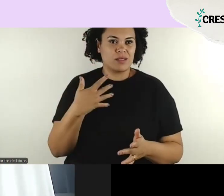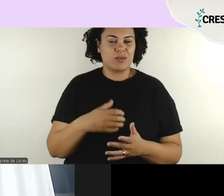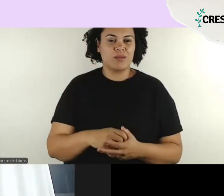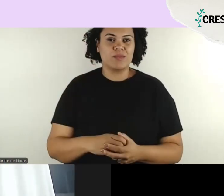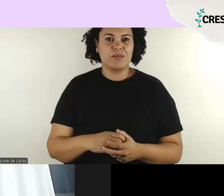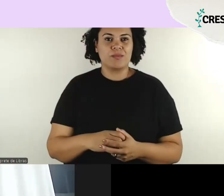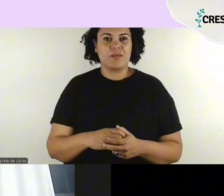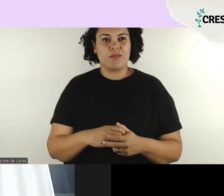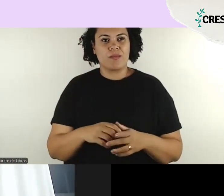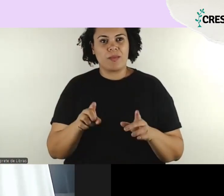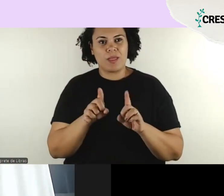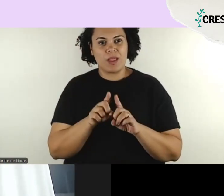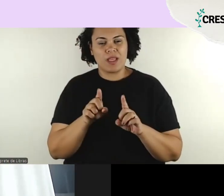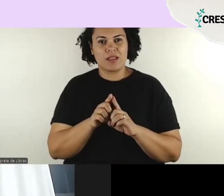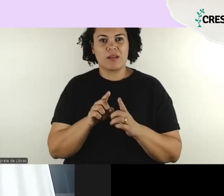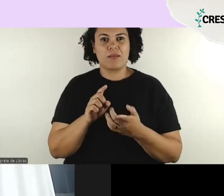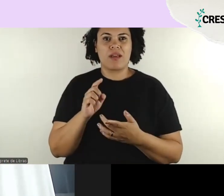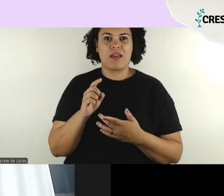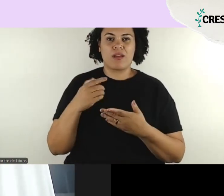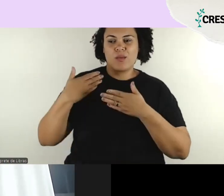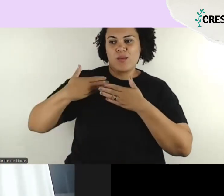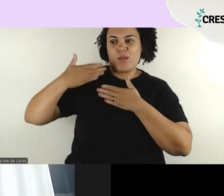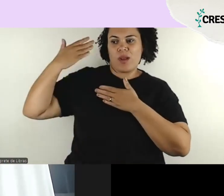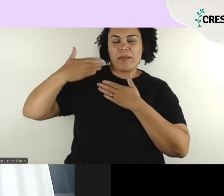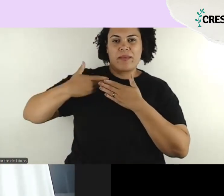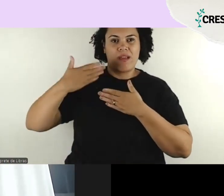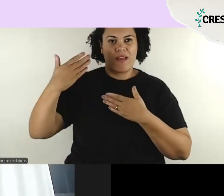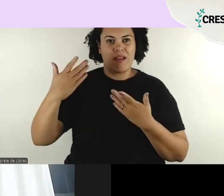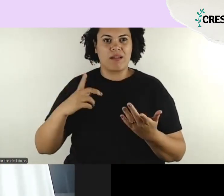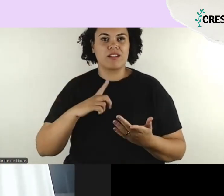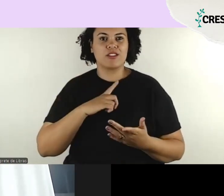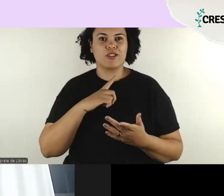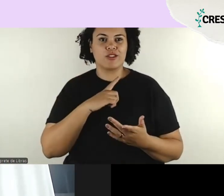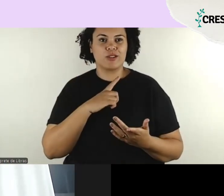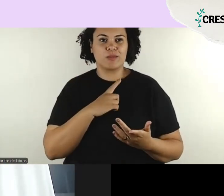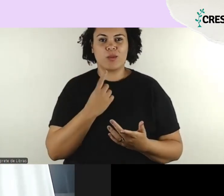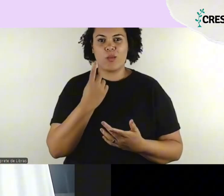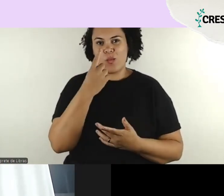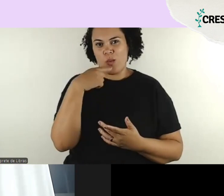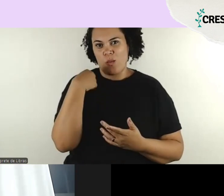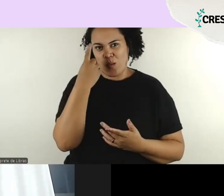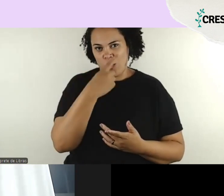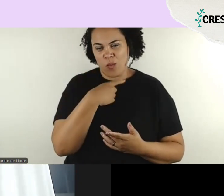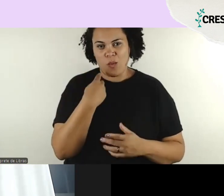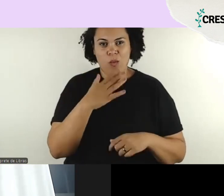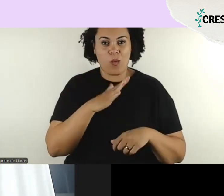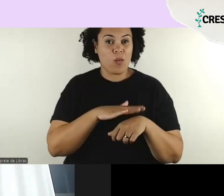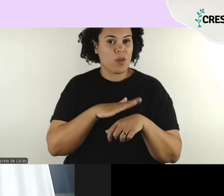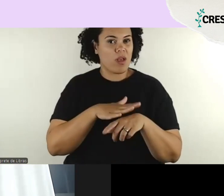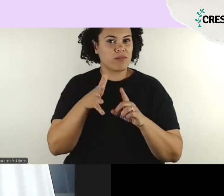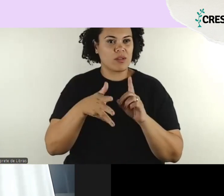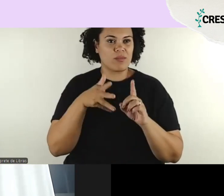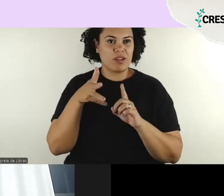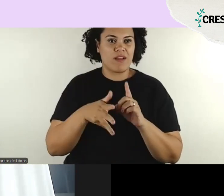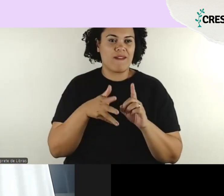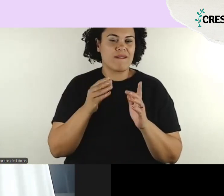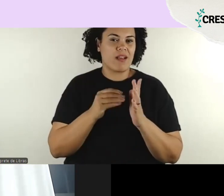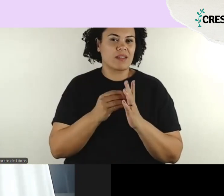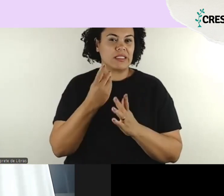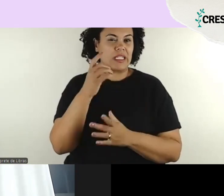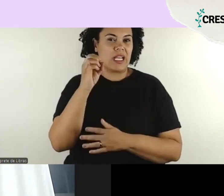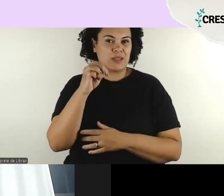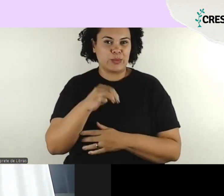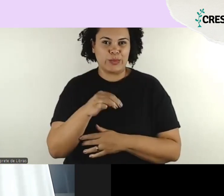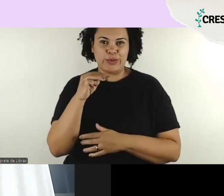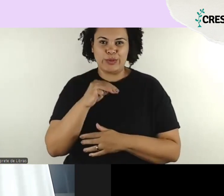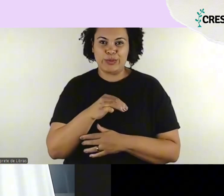audiodescrição também do meio ambiente. Você terá 1 hora de tempo de fala. Quando tiver faltando uns 10 minutos, a gente